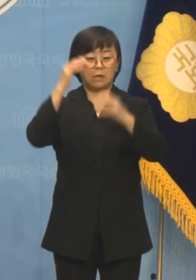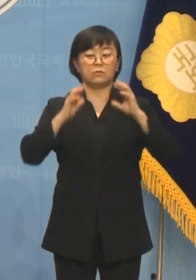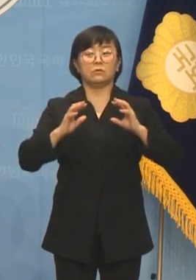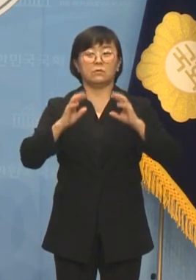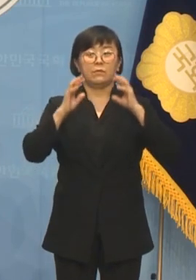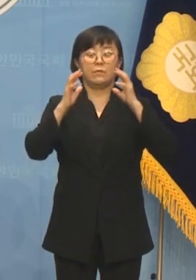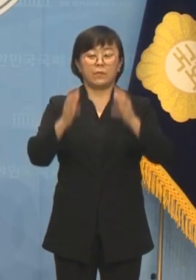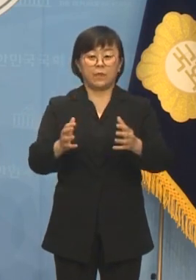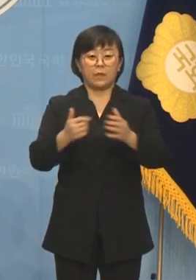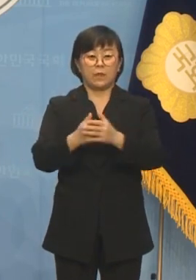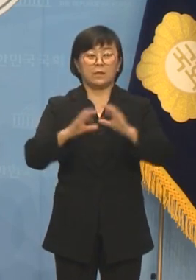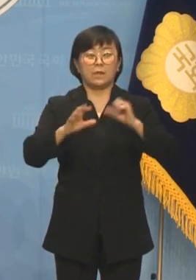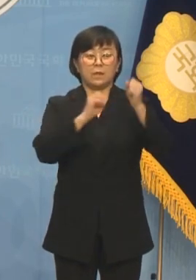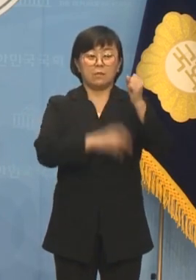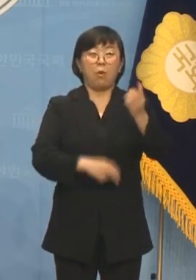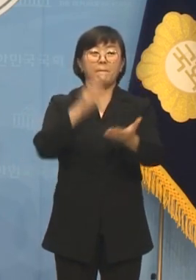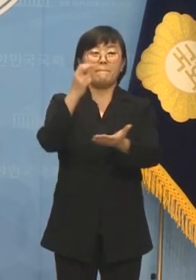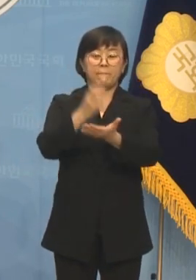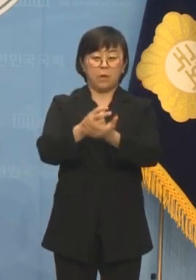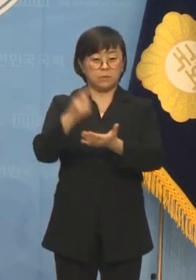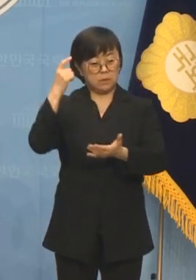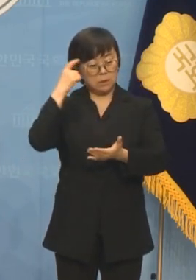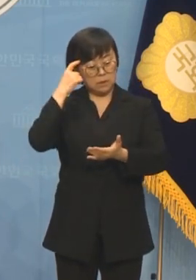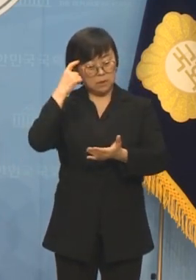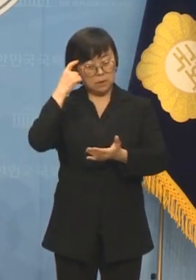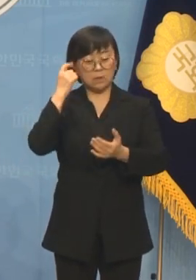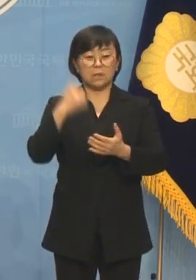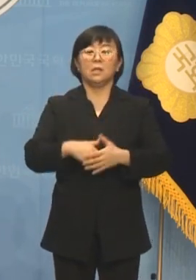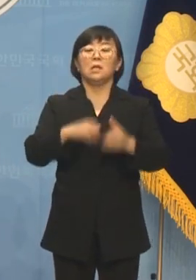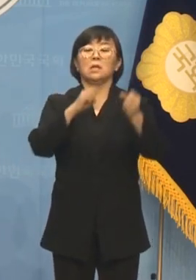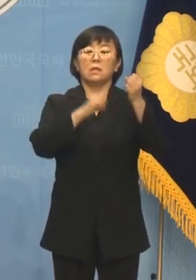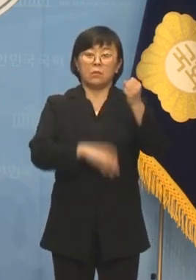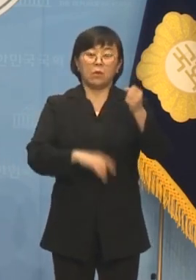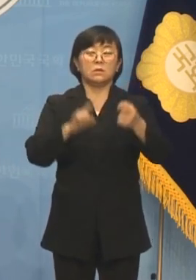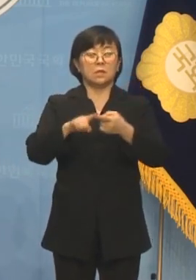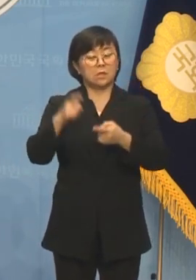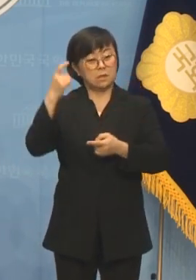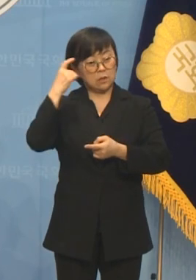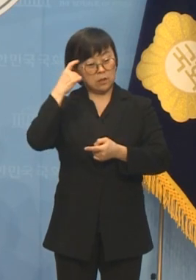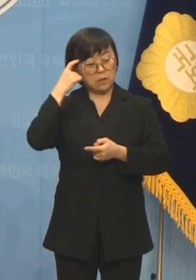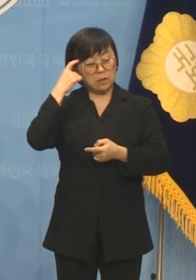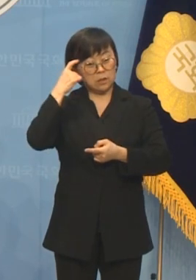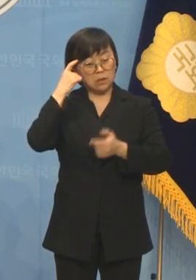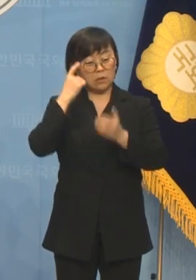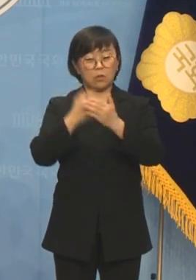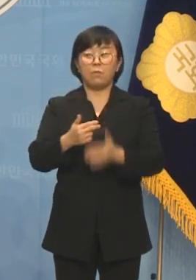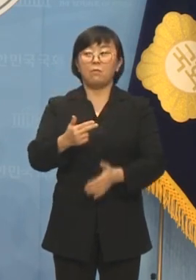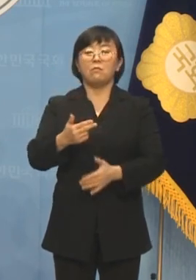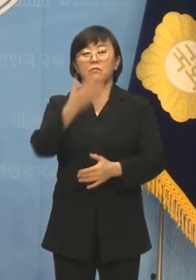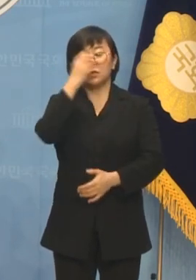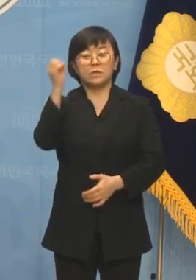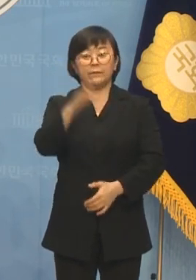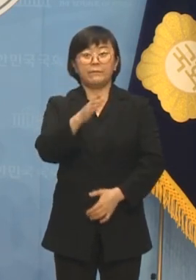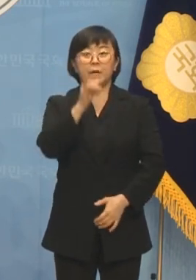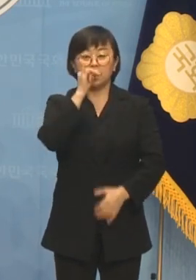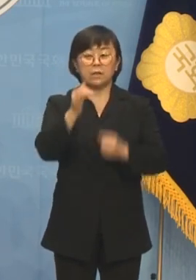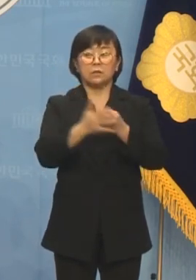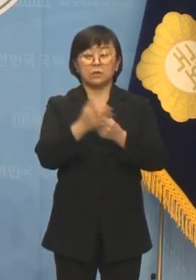대한민국의 헌법 정신입니다 이런 기본적인 헌법 정신조차 무시하면서